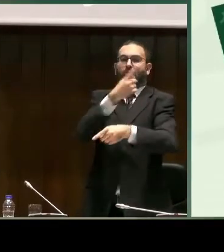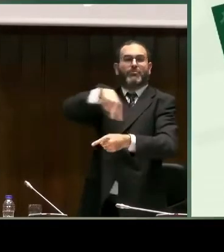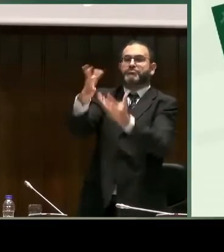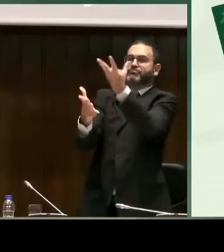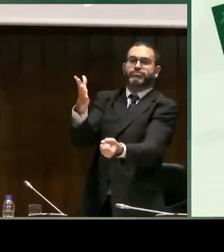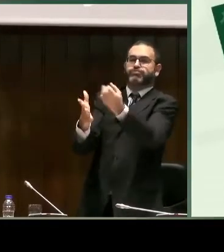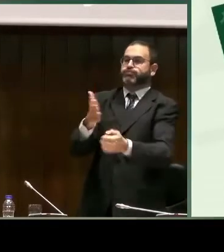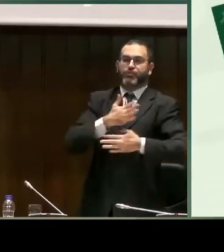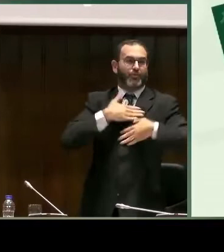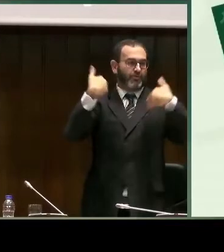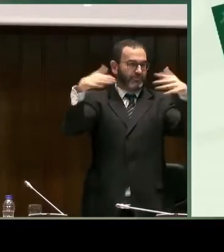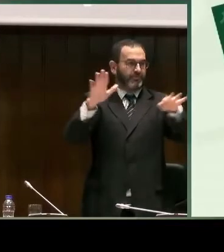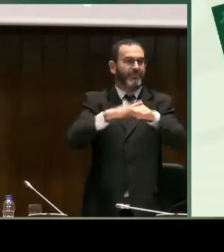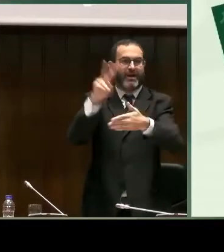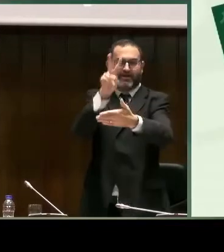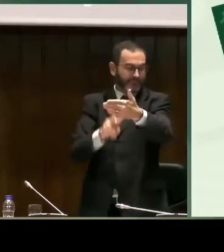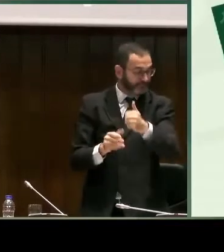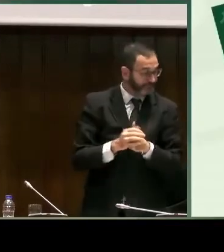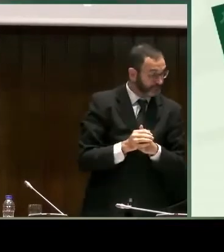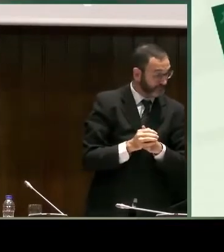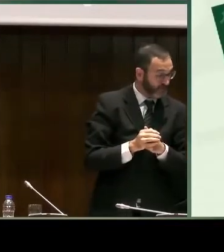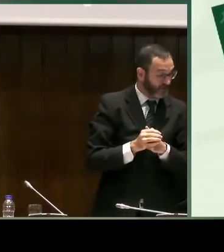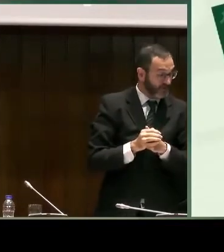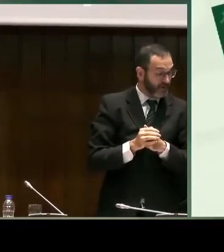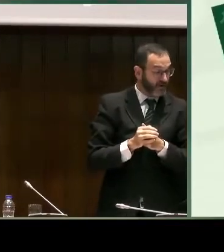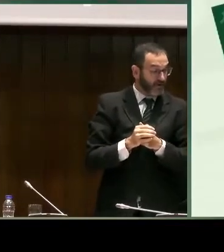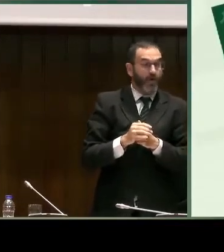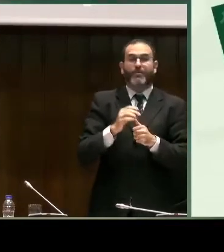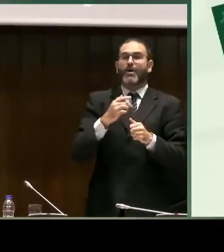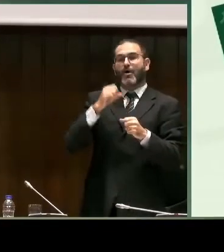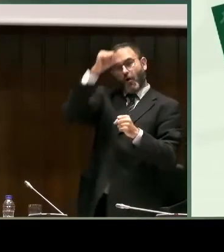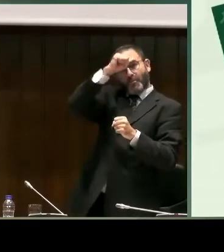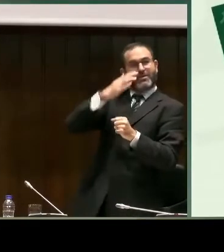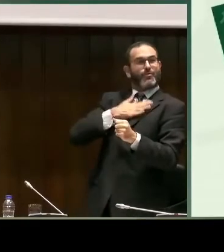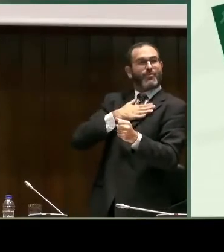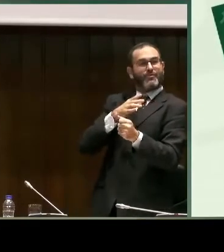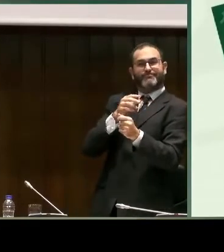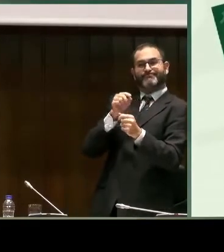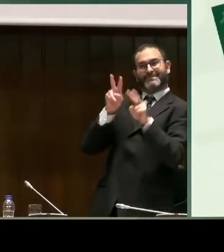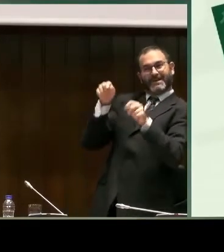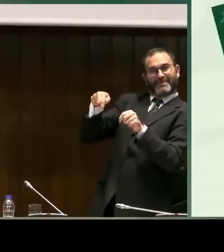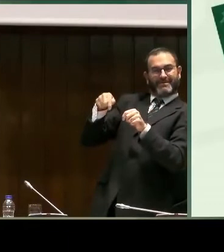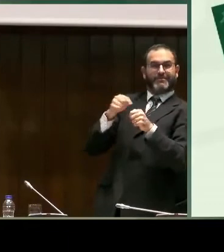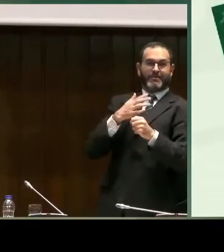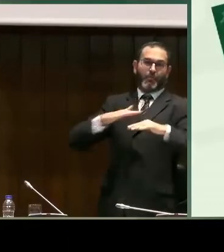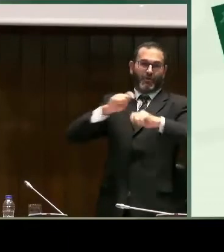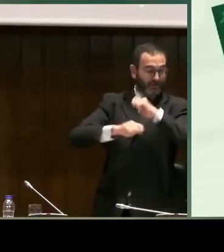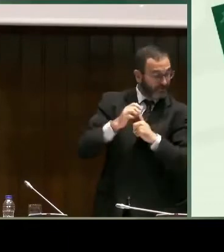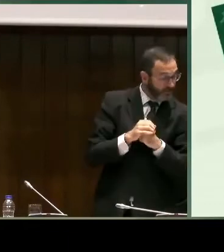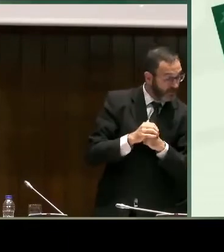Además de que la propia Junta también cuenta con un formato accesible y totalmente gratuito del documento para que cualquier persona se lo quiera